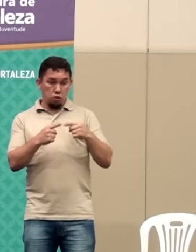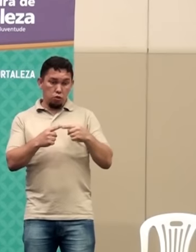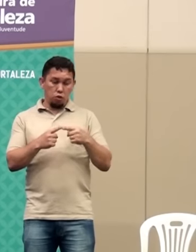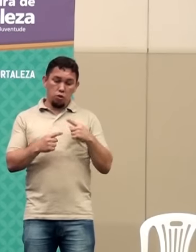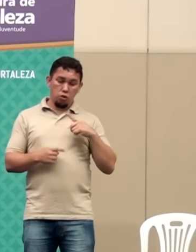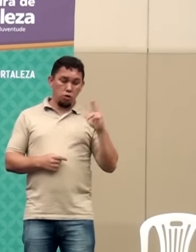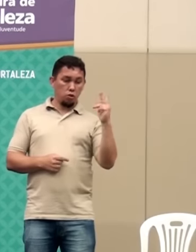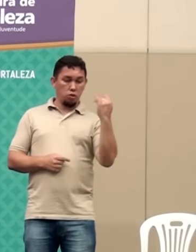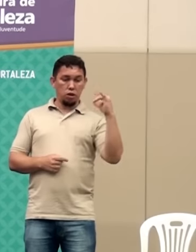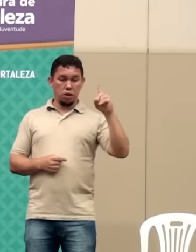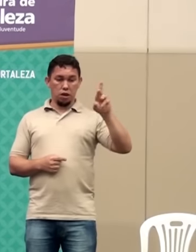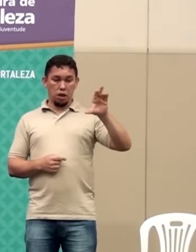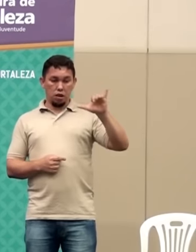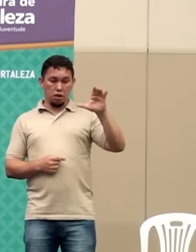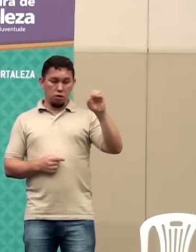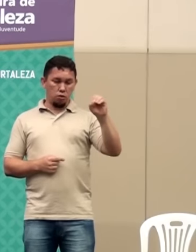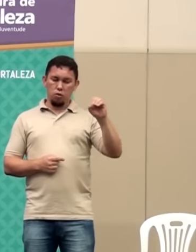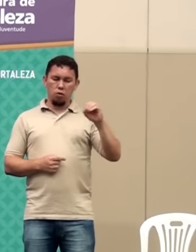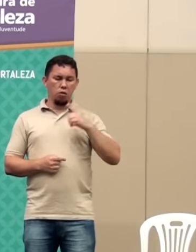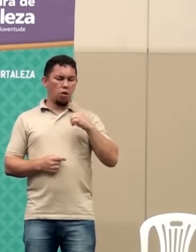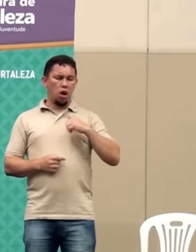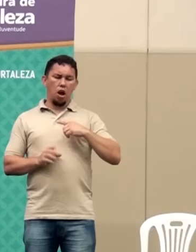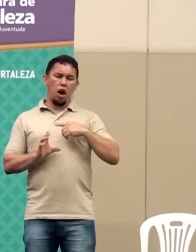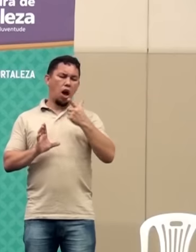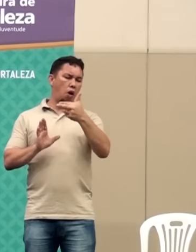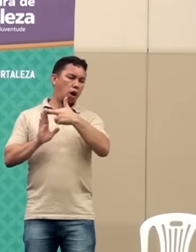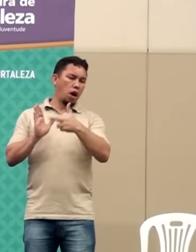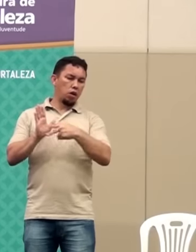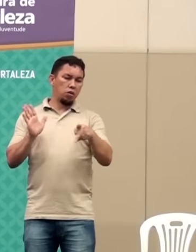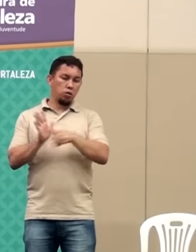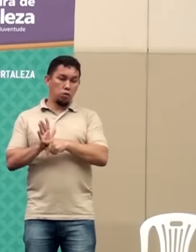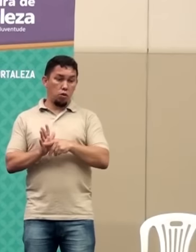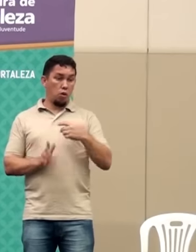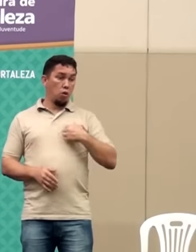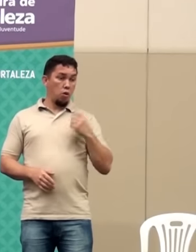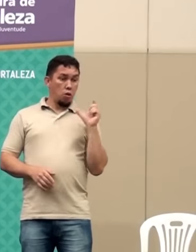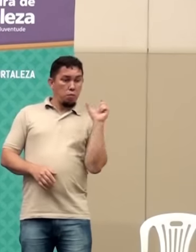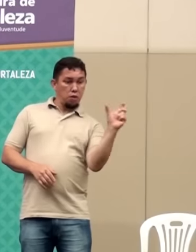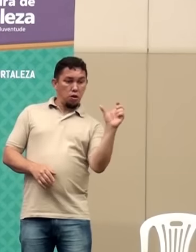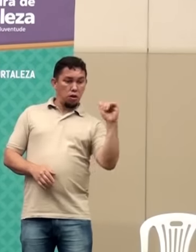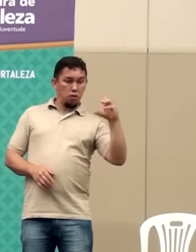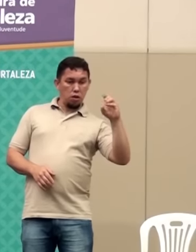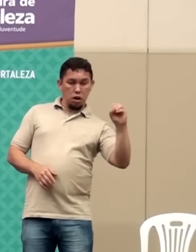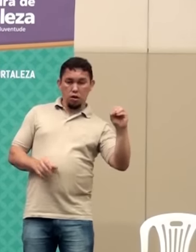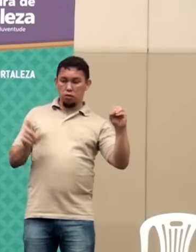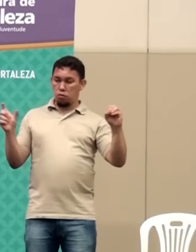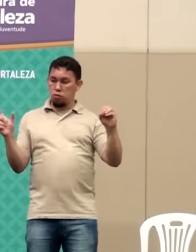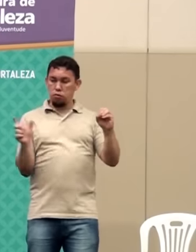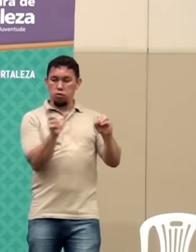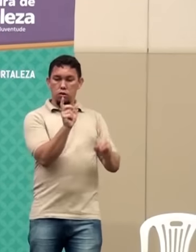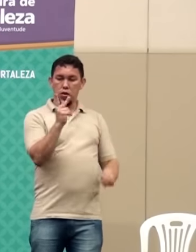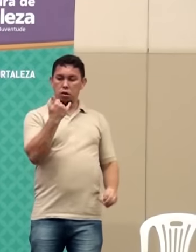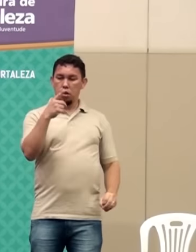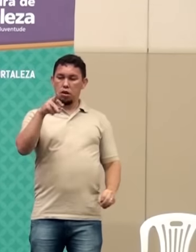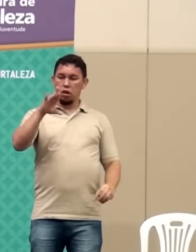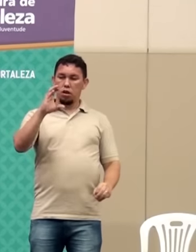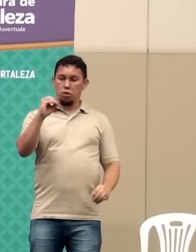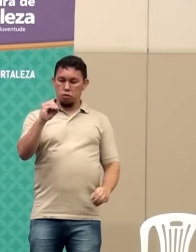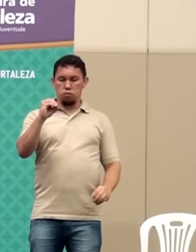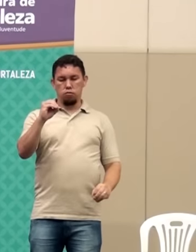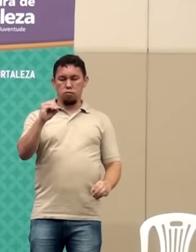hidrácidos é uma regra só. Coloca a palavra ácido, o nome do elemento que está formando o ácido e o sufixo hídrico,